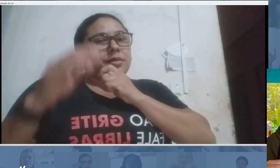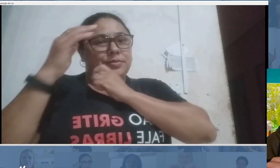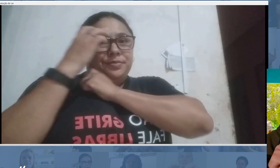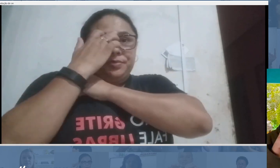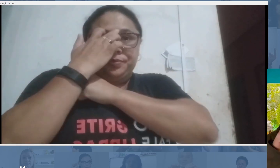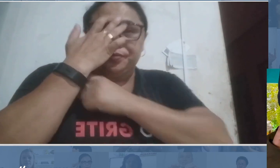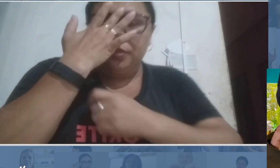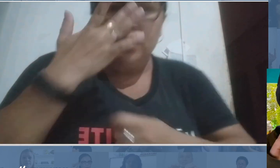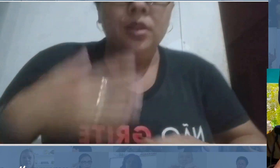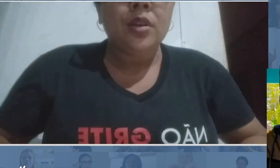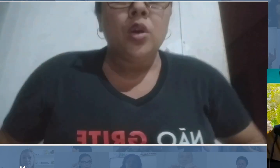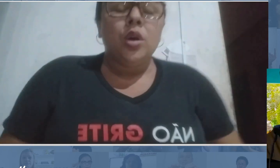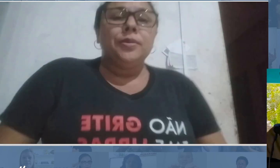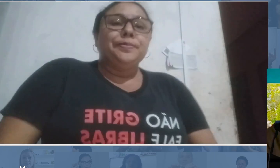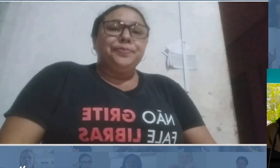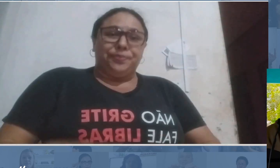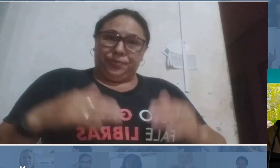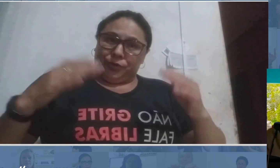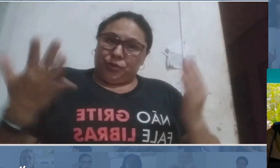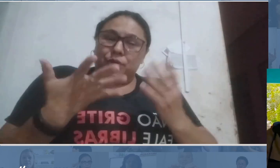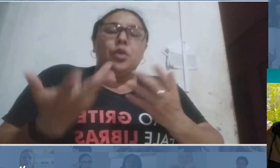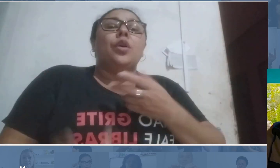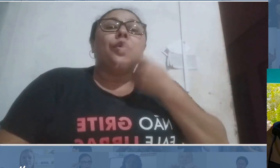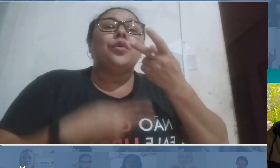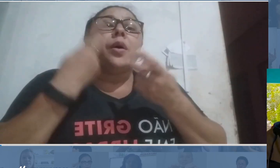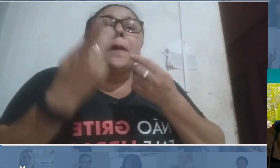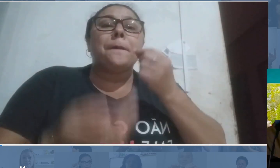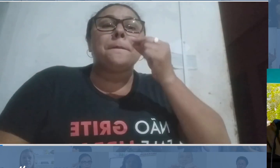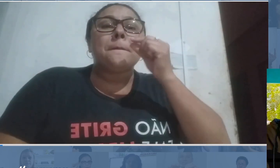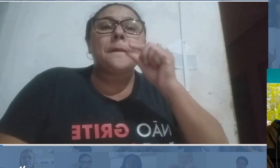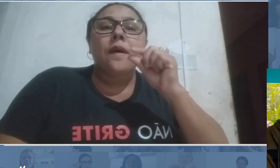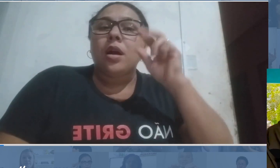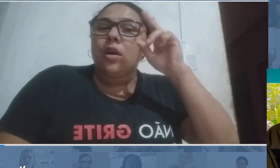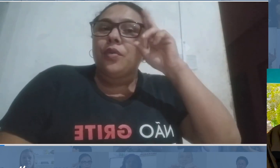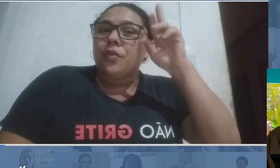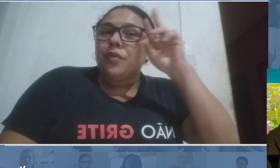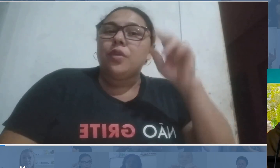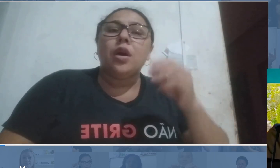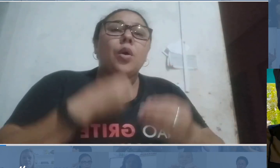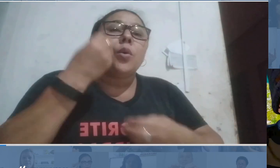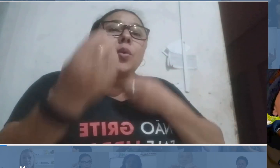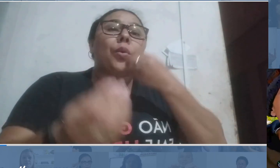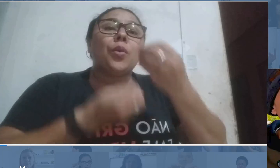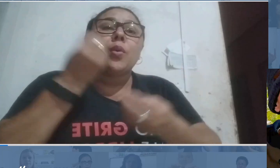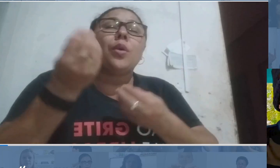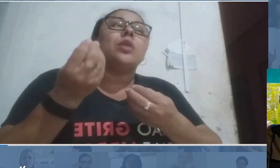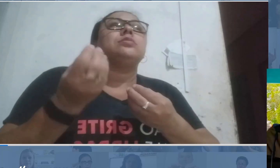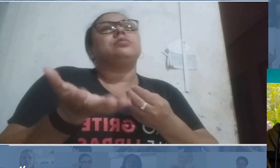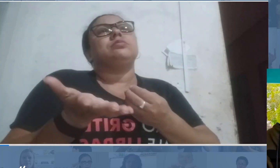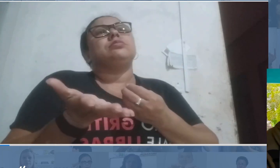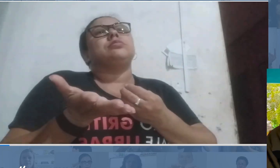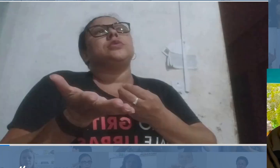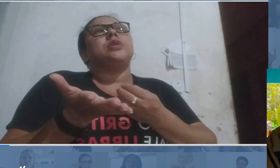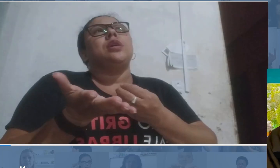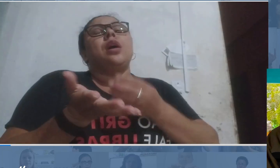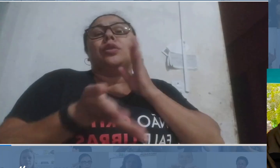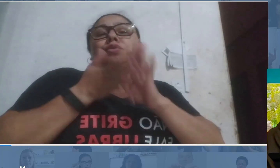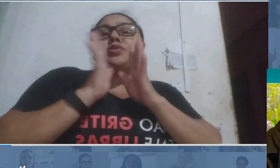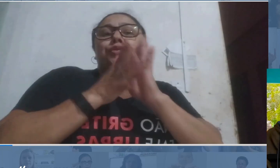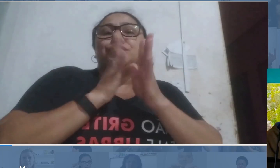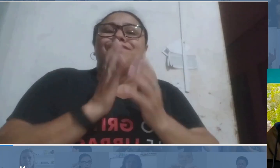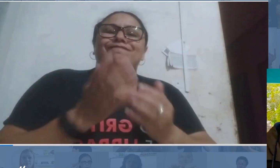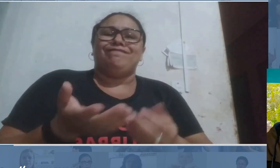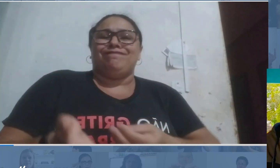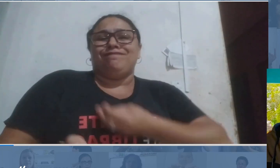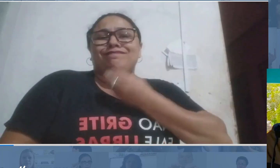Válbia. A Válbia, ela queria muito aprender a Libras e ela entrou para um curso, começou a estudar a Libras, começou a aprender,